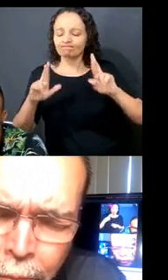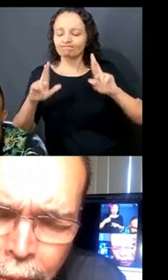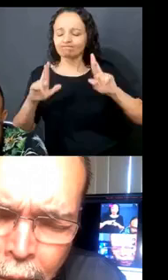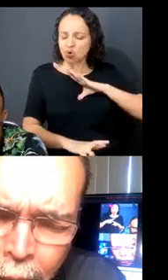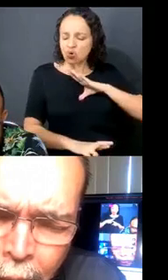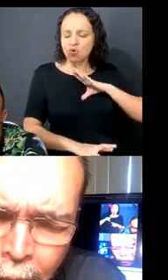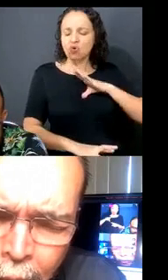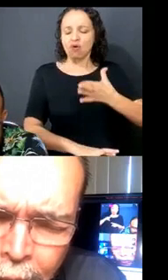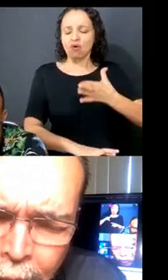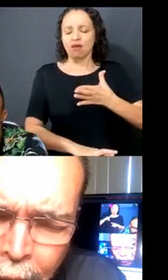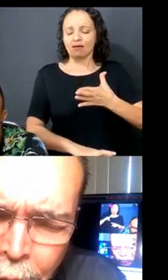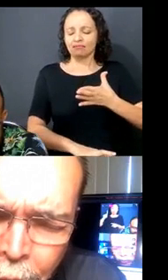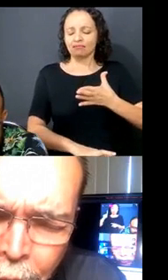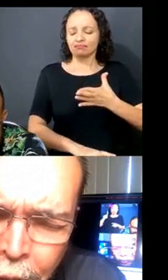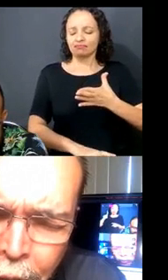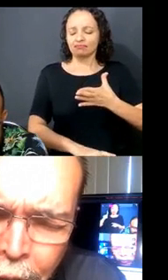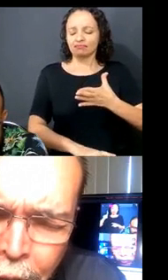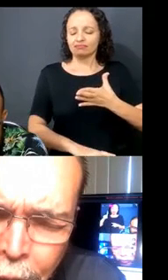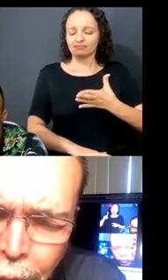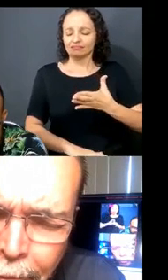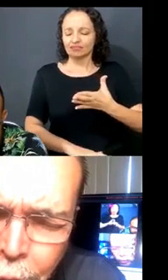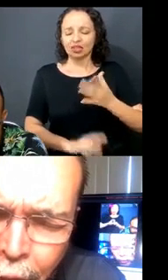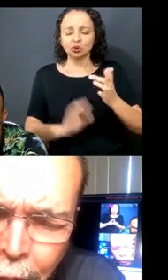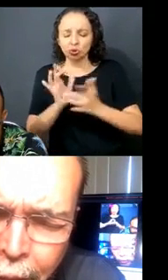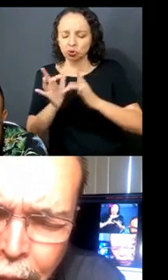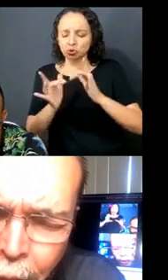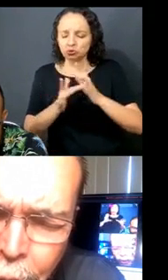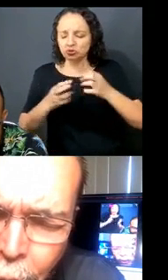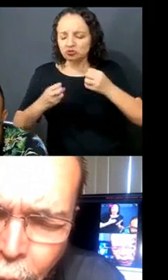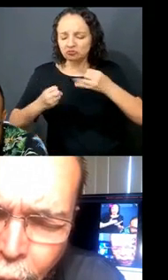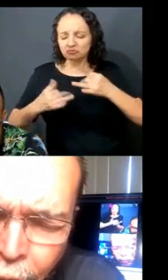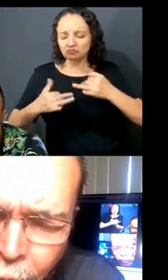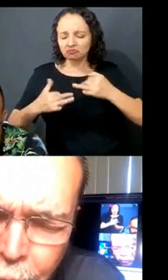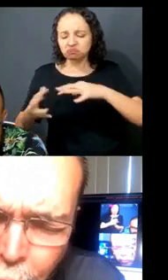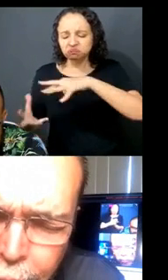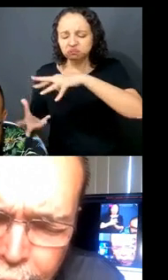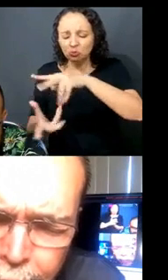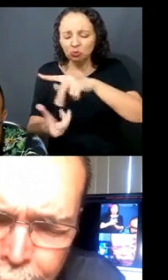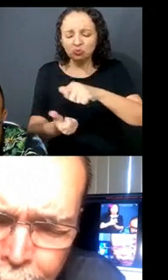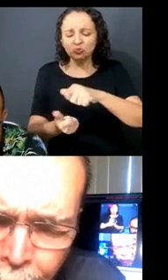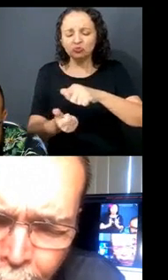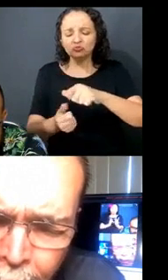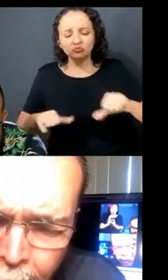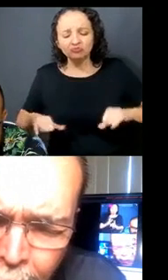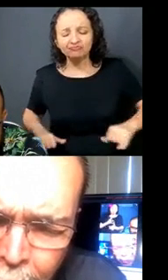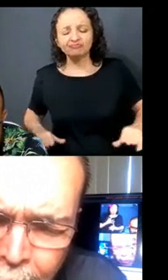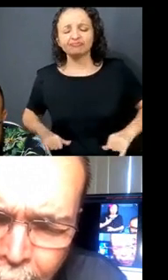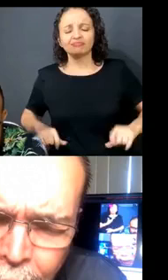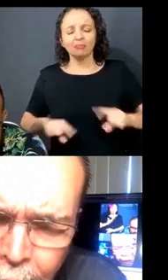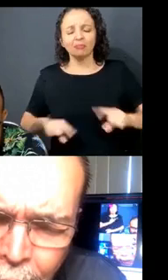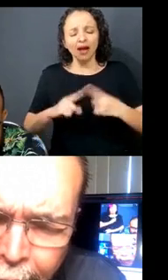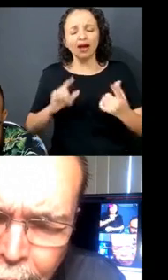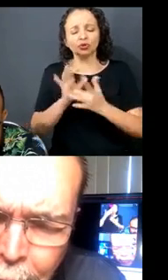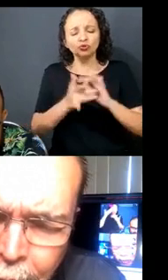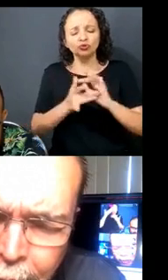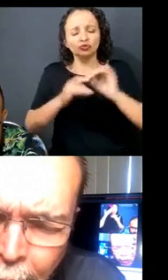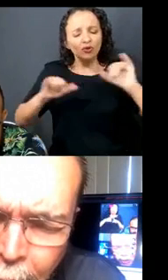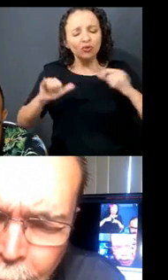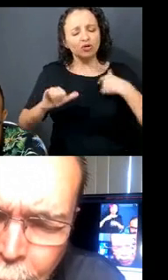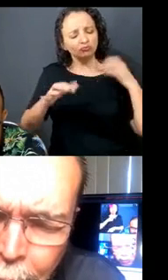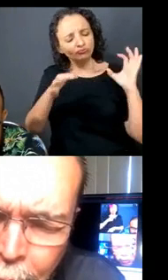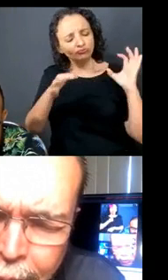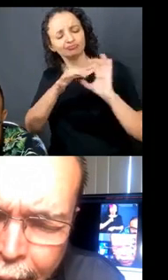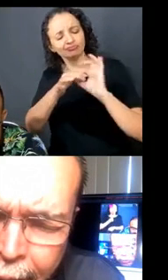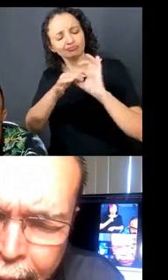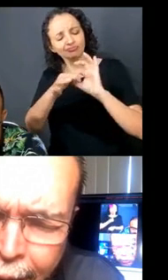encorajamento. Jesus disse, três aflições, mas eu estou convosco. Meu Deus, eu quero te pedir